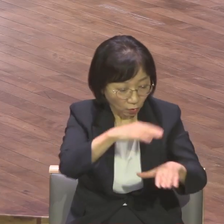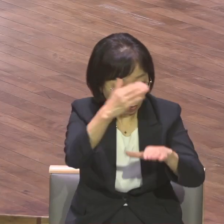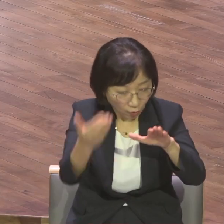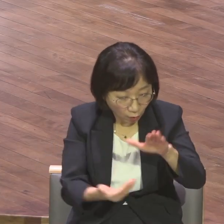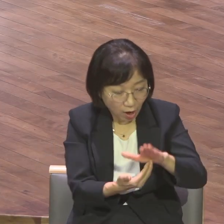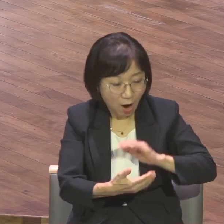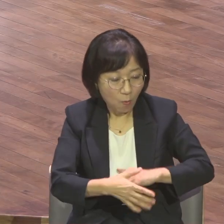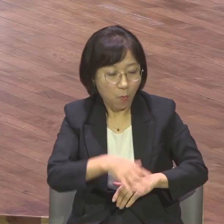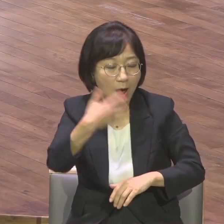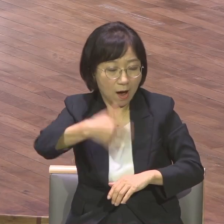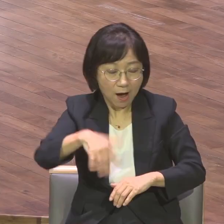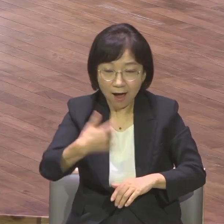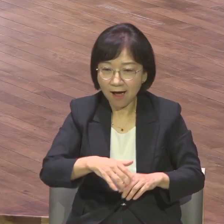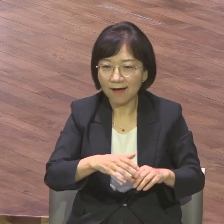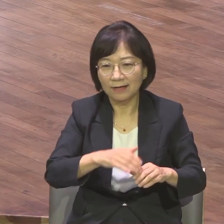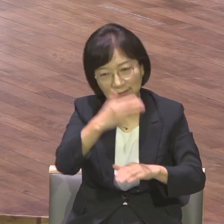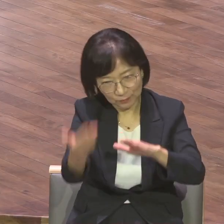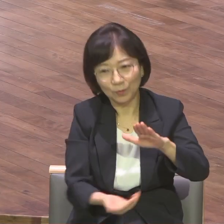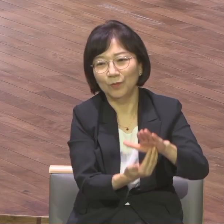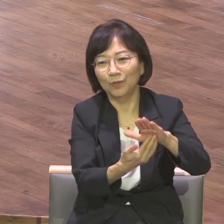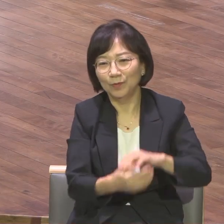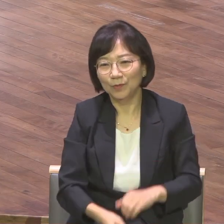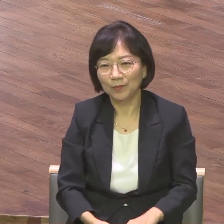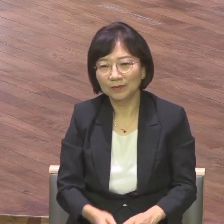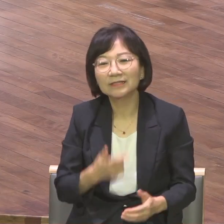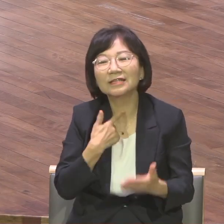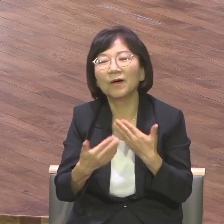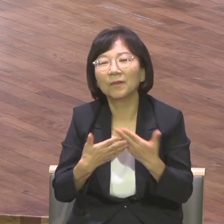그대로 이루어지구나. 전도자의 삶.